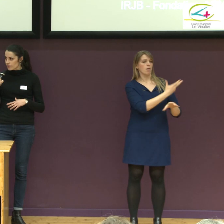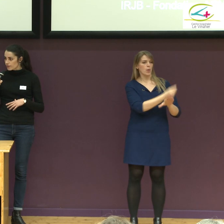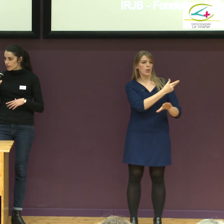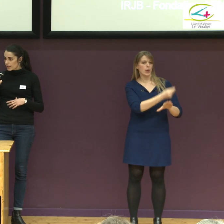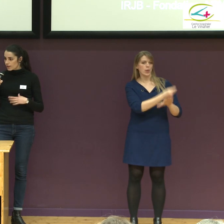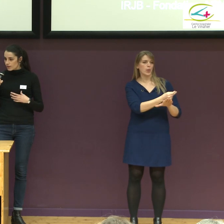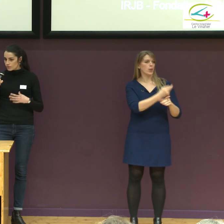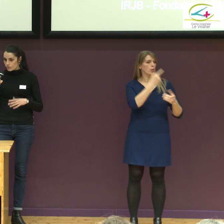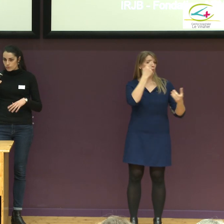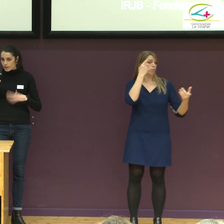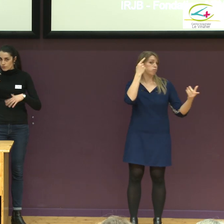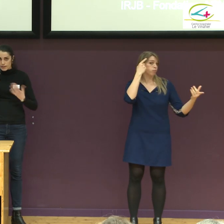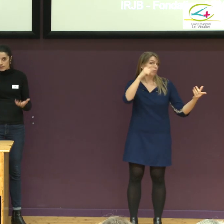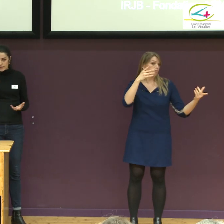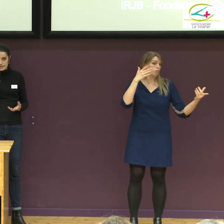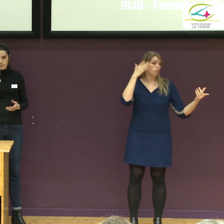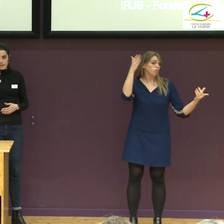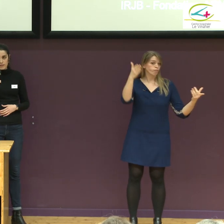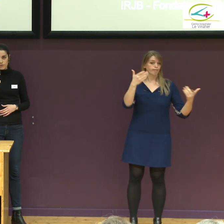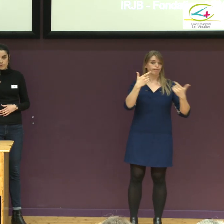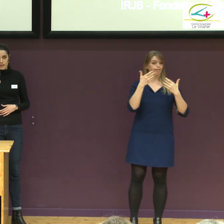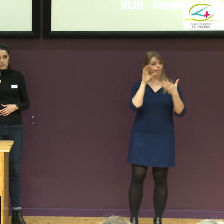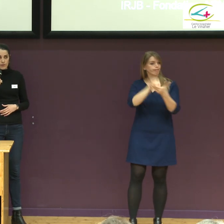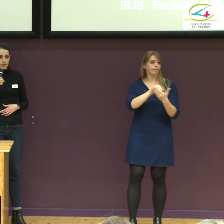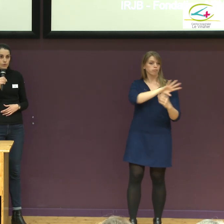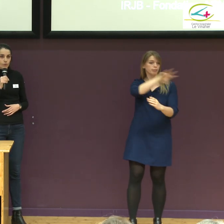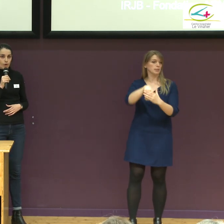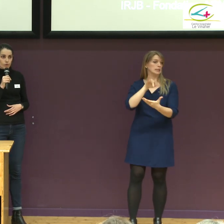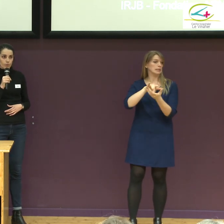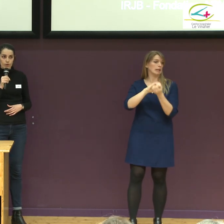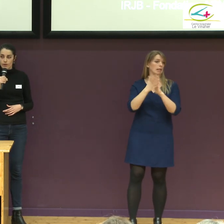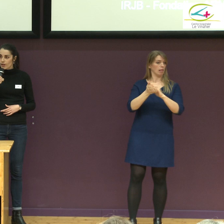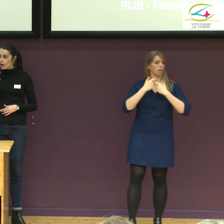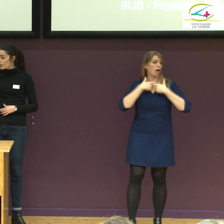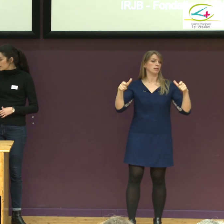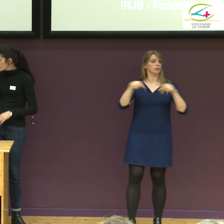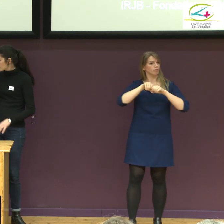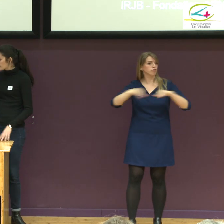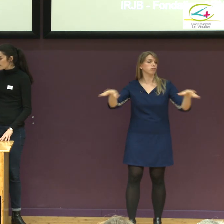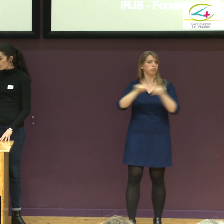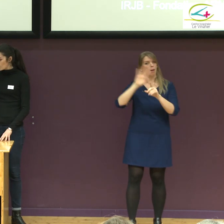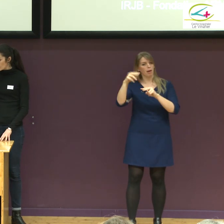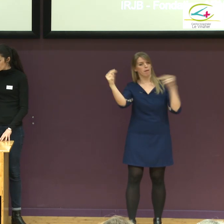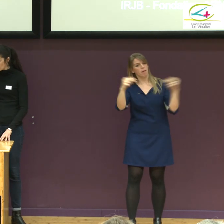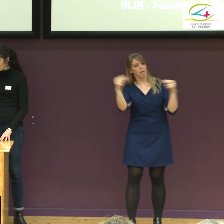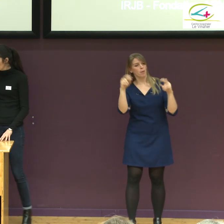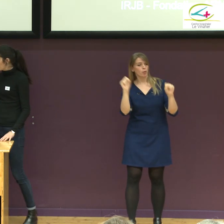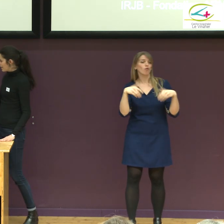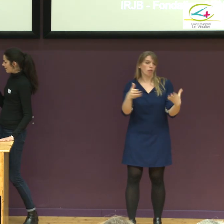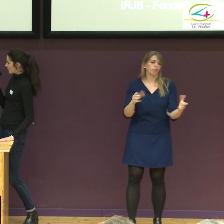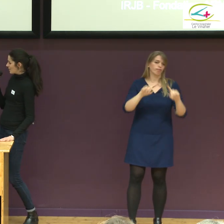pouvoir donner l'accessibilité de cette conférence au plus grand nombre en ligne aussi. Voilà pour